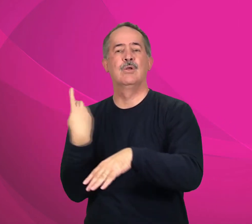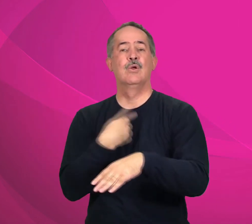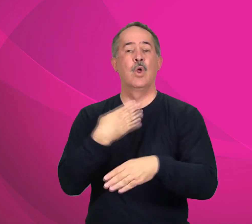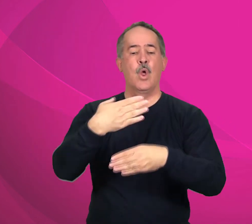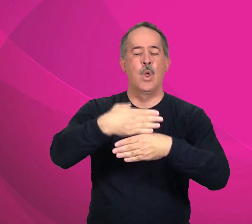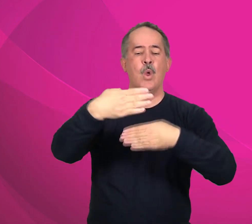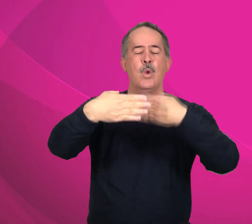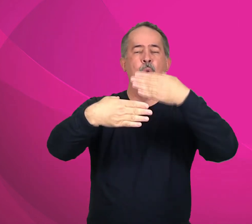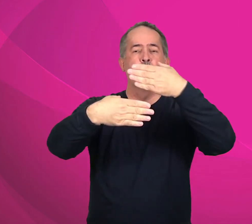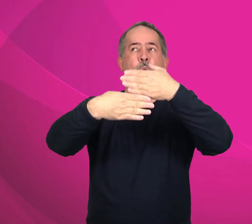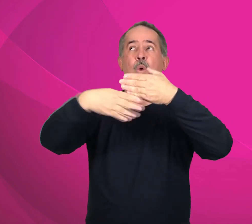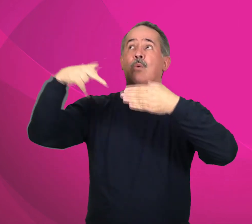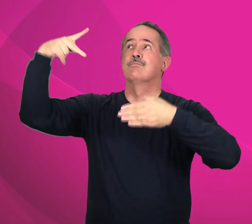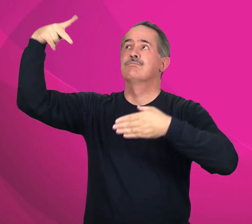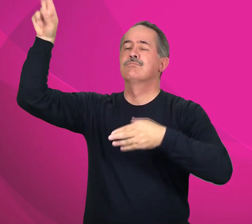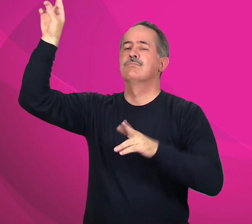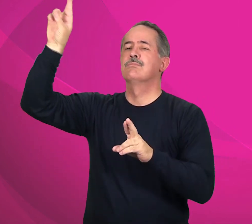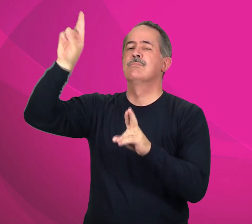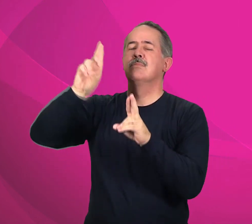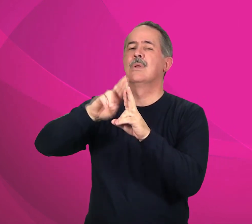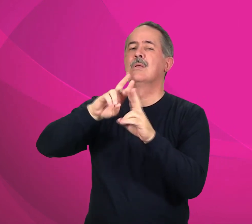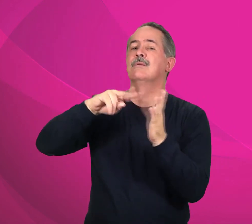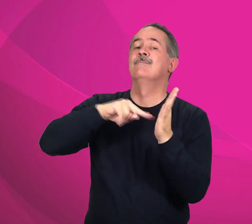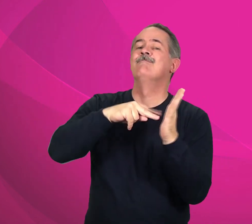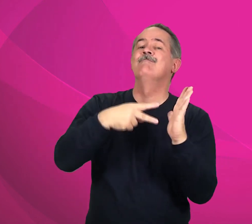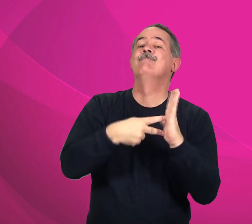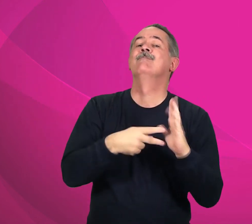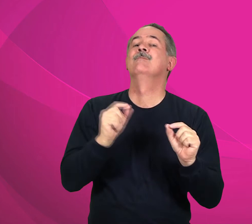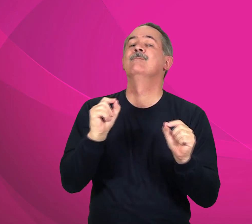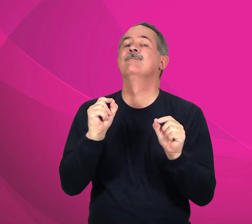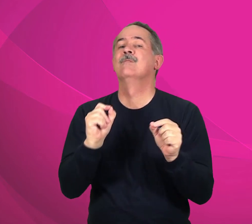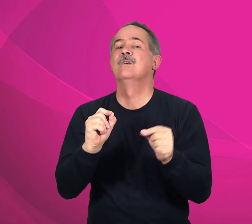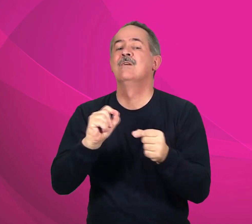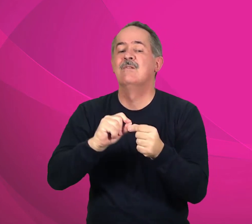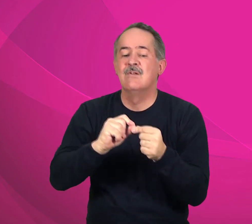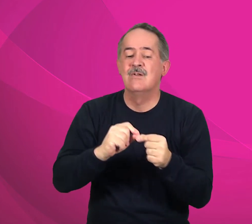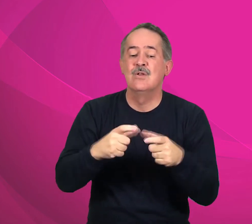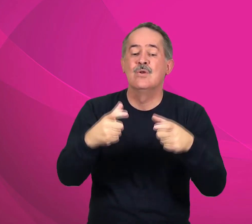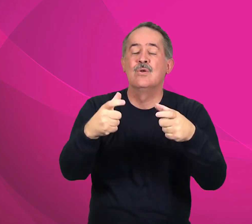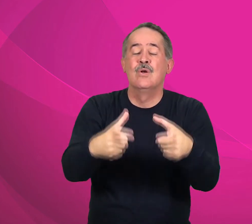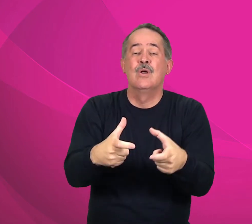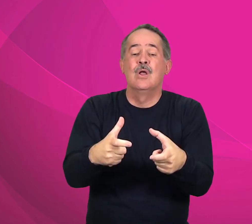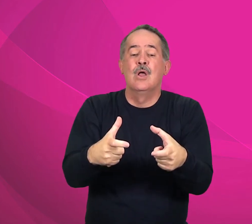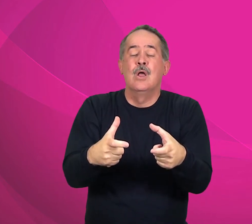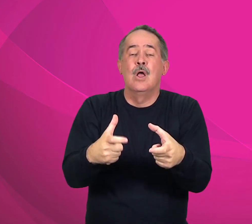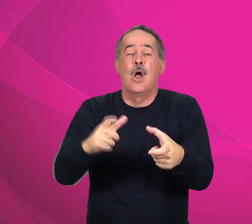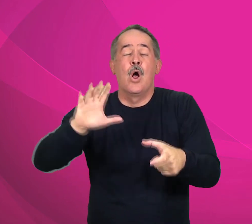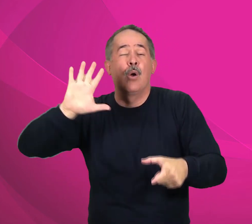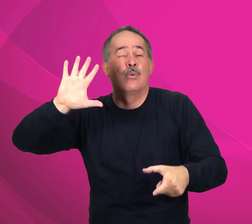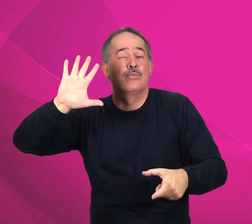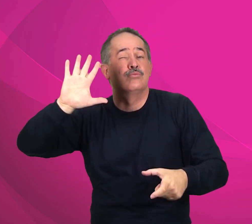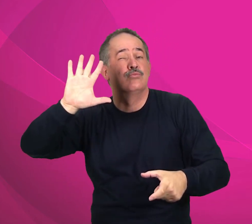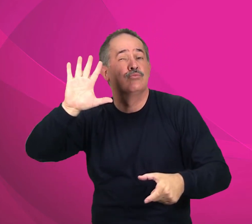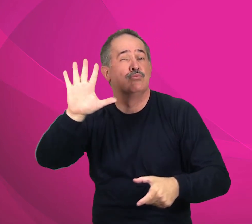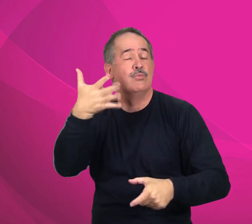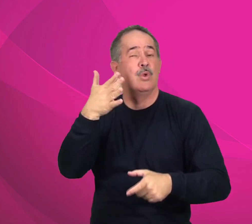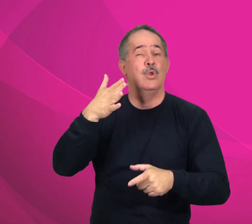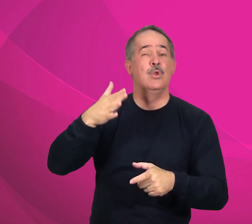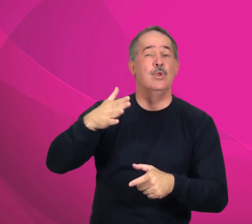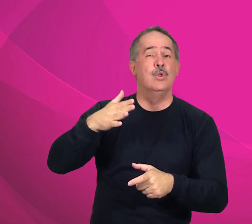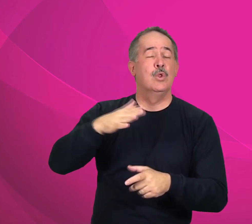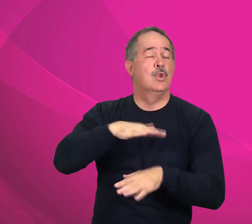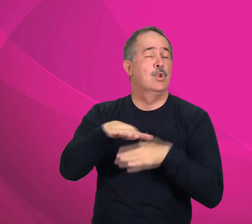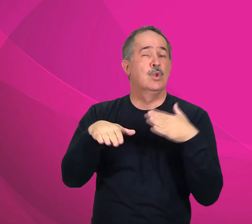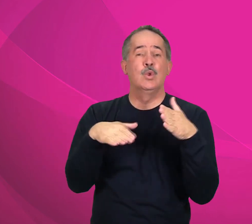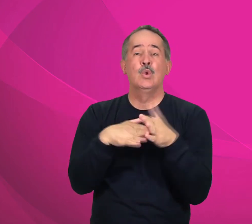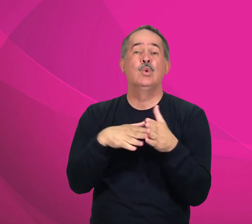o seu reino isto é para construir um lugar onde tudo acontece de acordo com